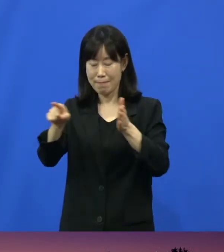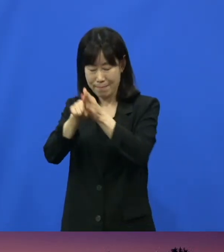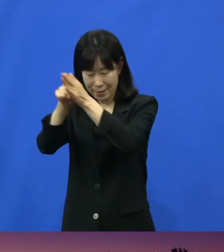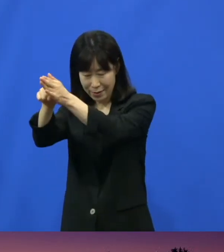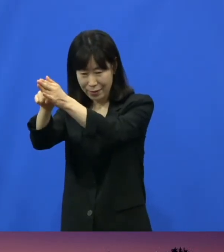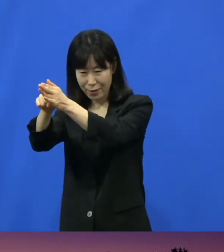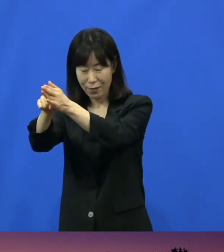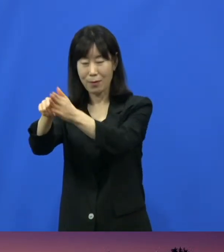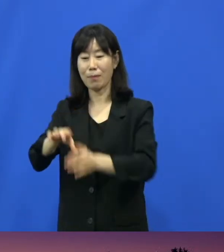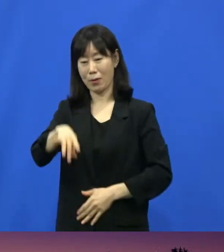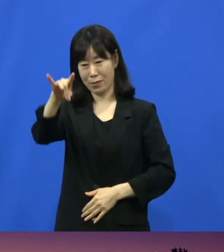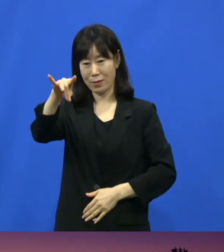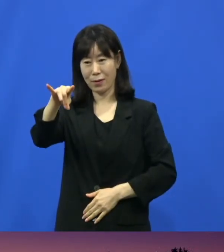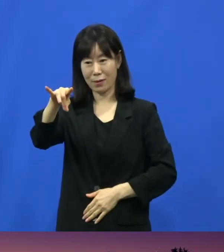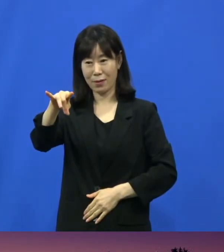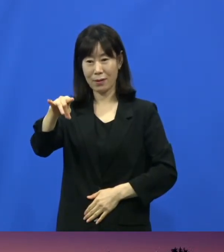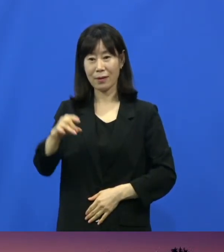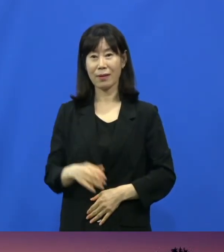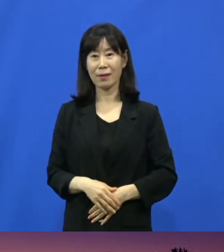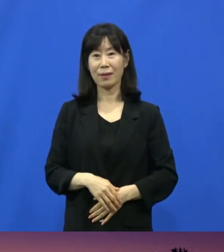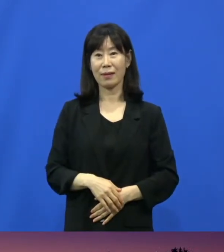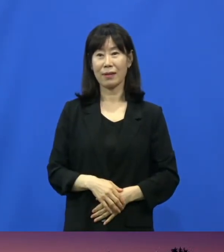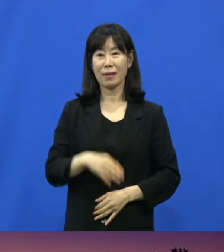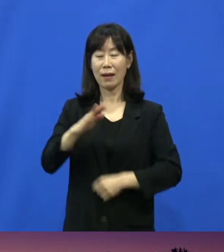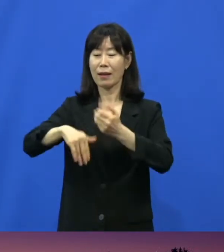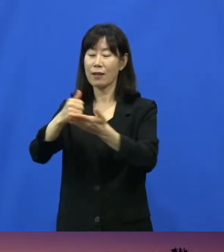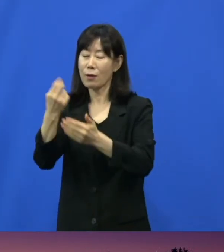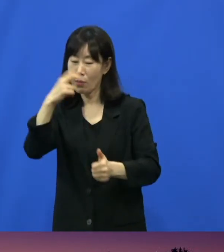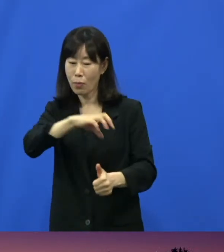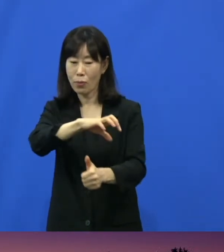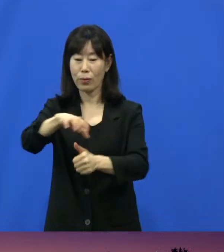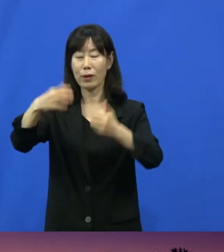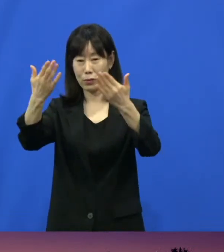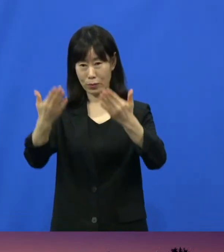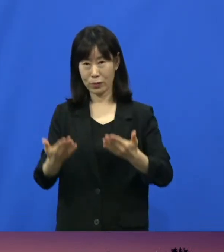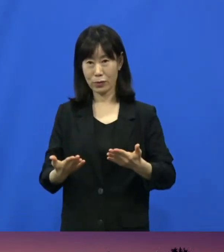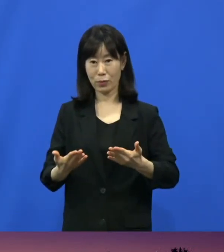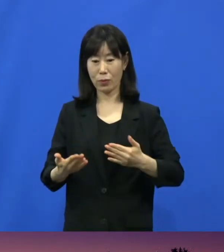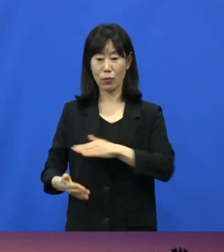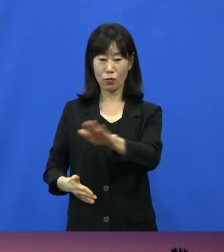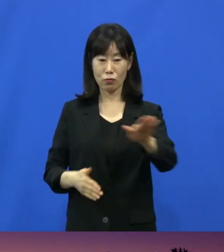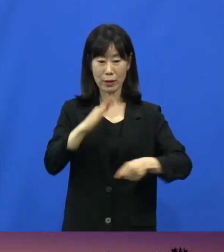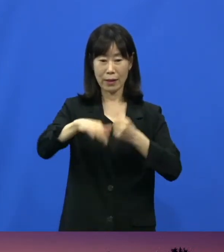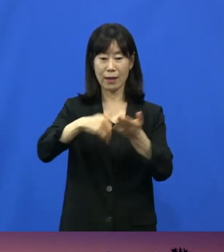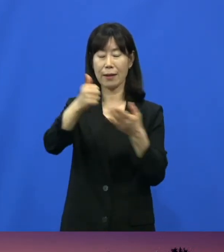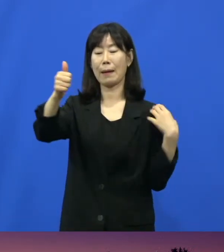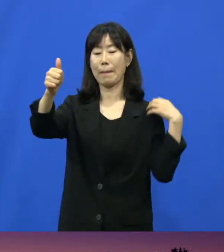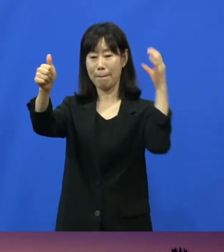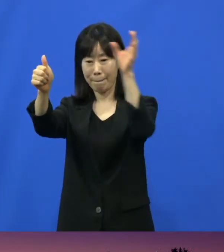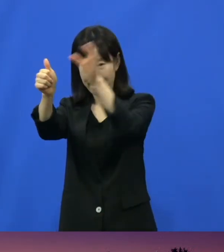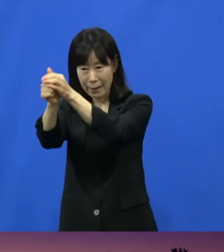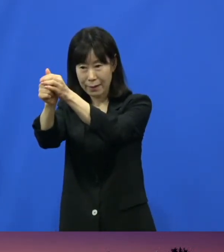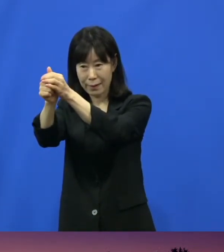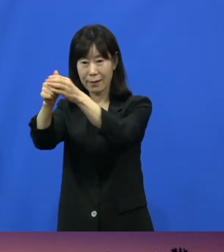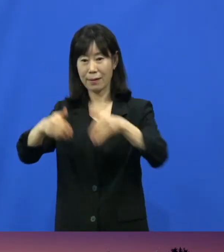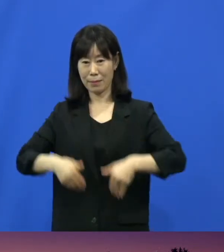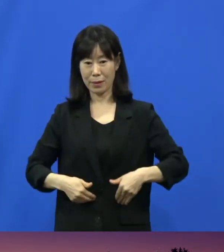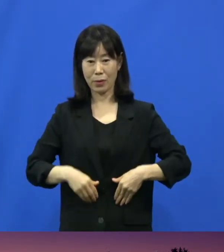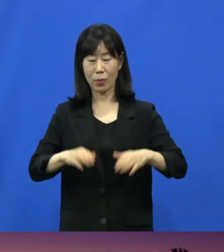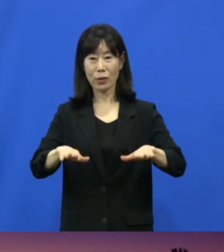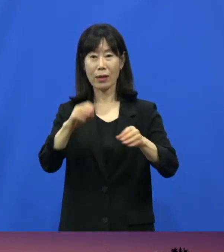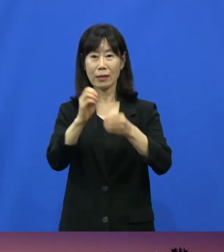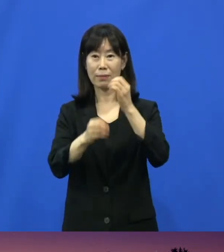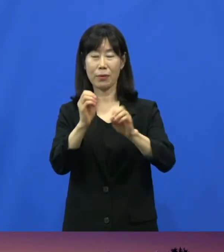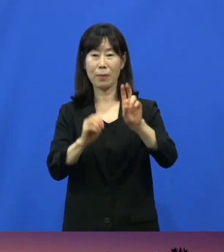이걸 먼저 배워야 돼요. 하나님은 안아주시는 분이고 우리는 그분에게 안겨야 하는 존재라는 거. 이게 여러분 시편